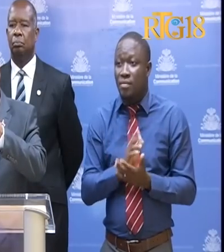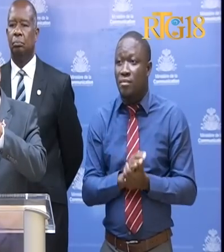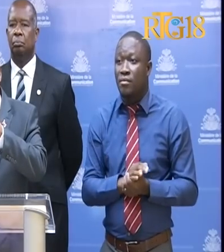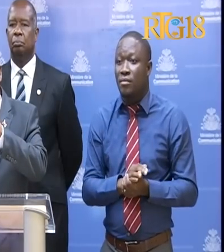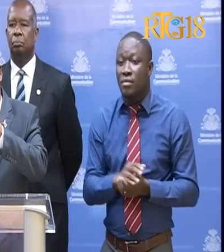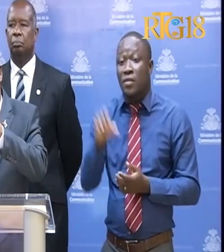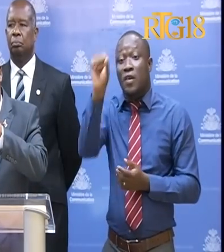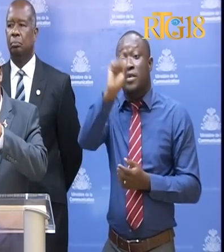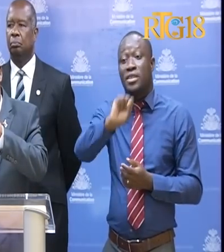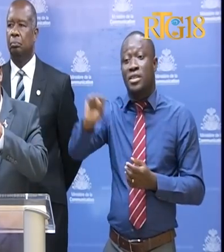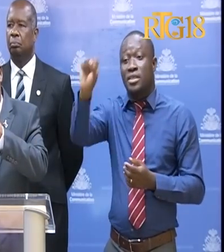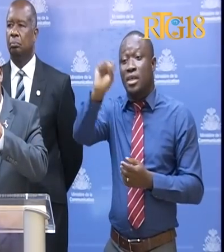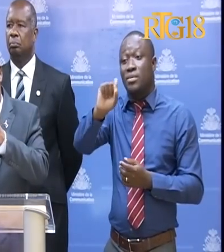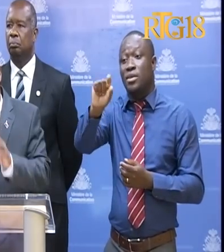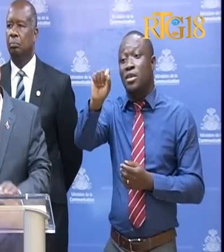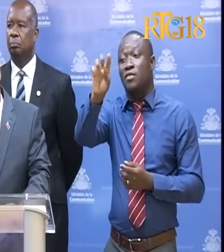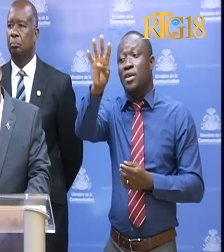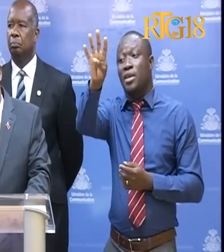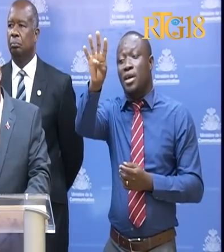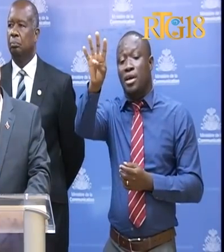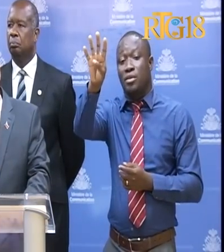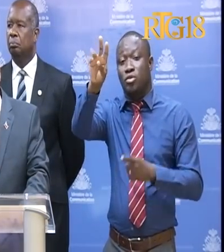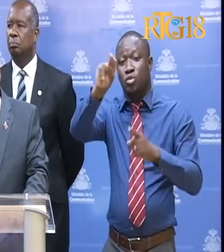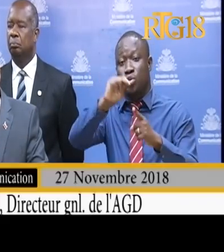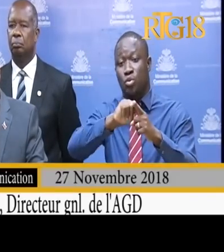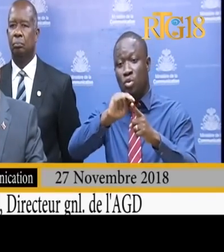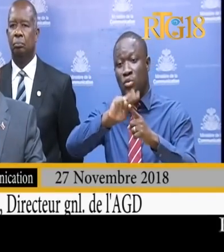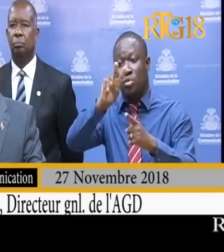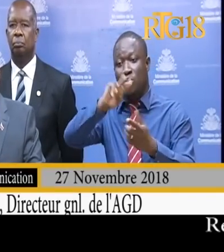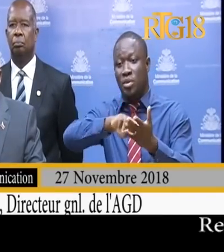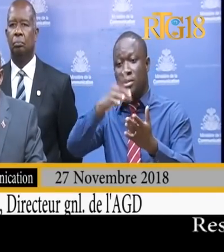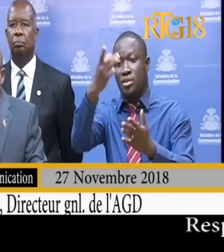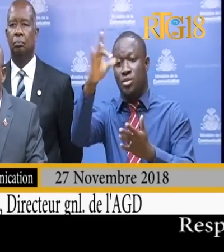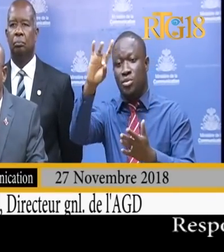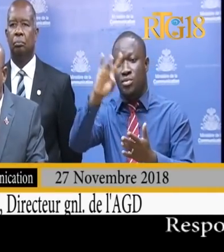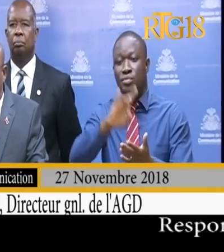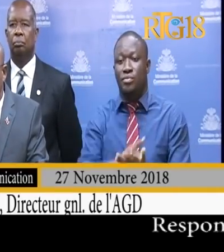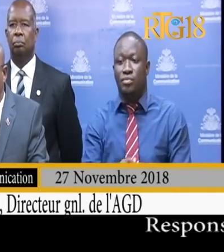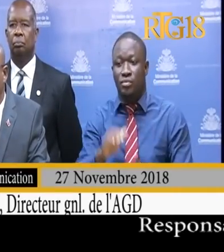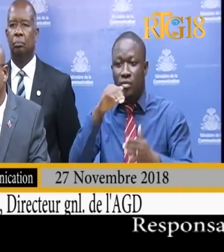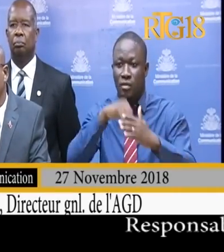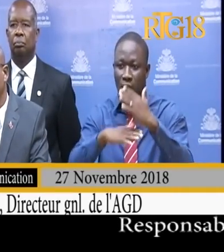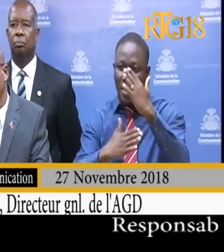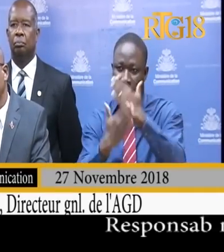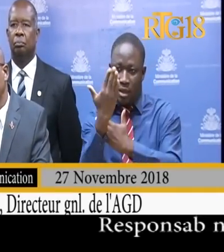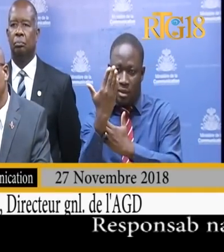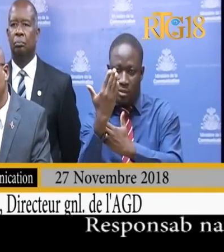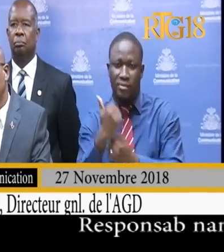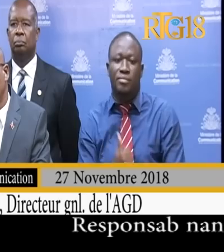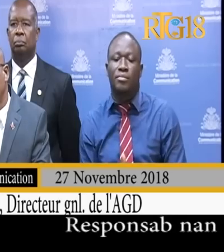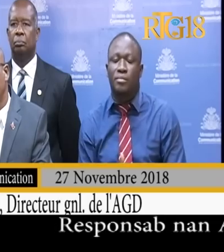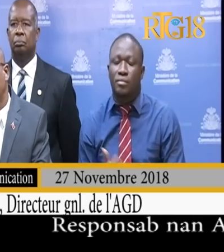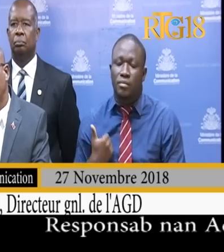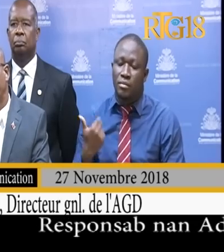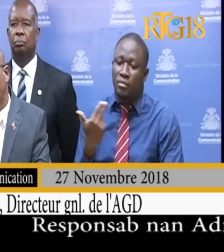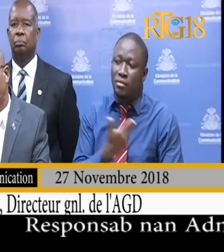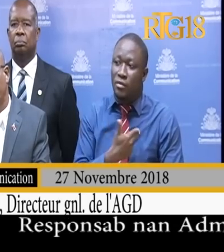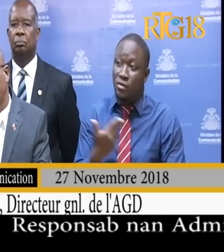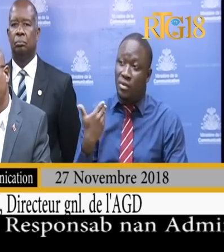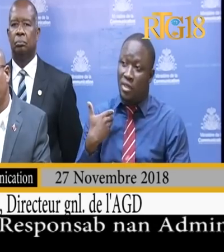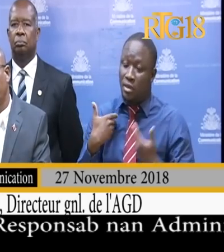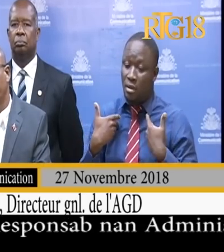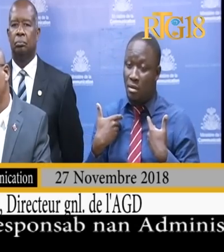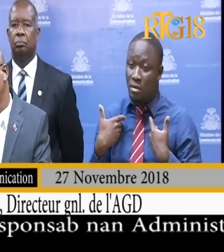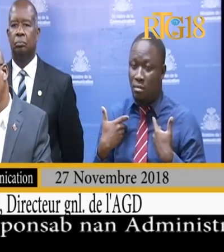Samedi qui te 24 novembre 2018, dans la matinée, nous avons